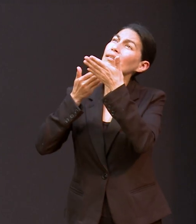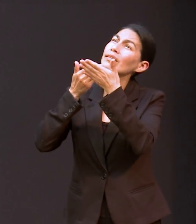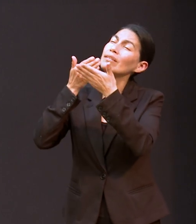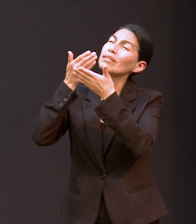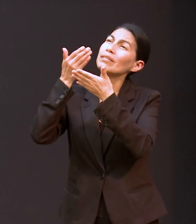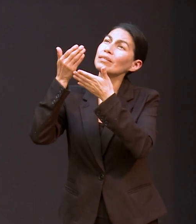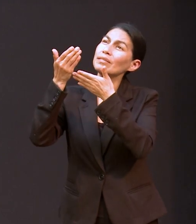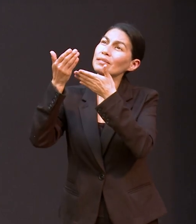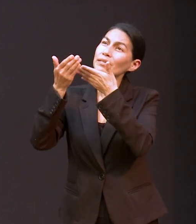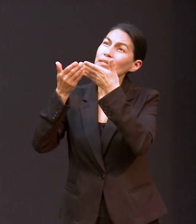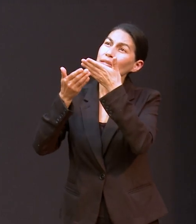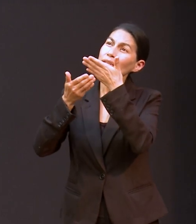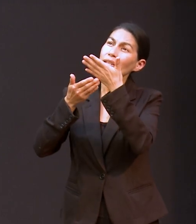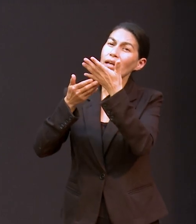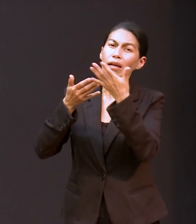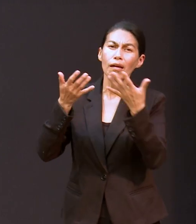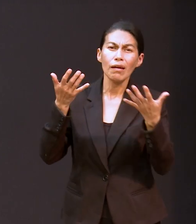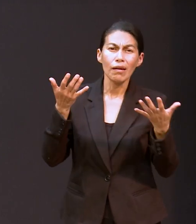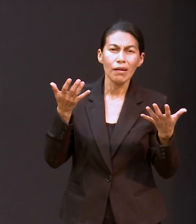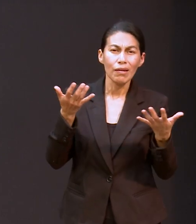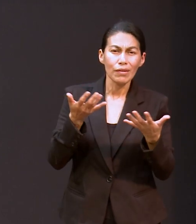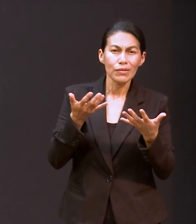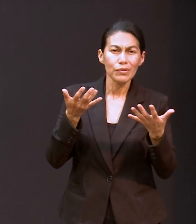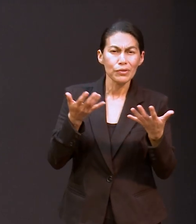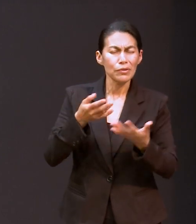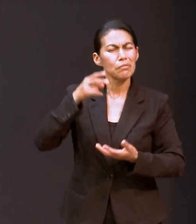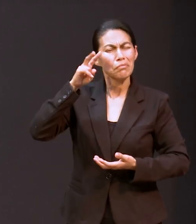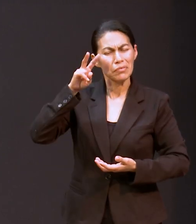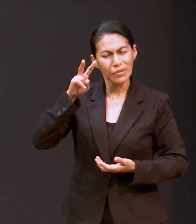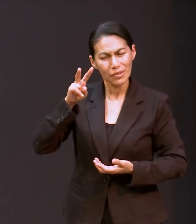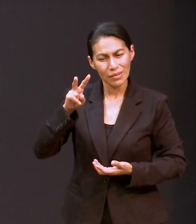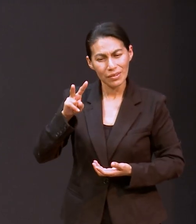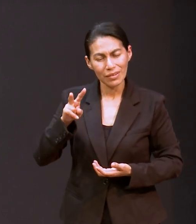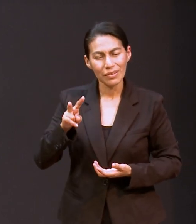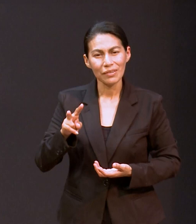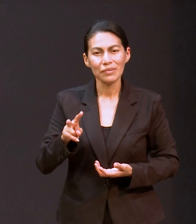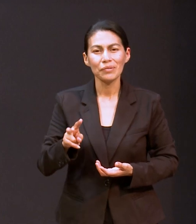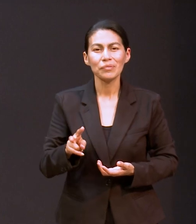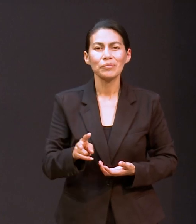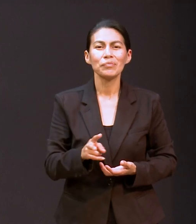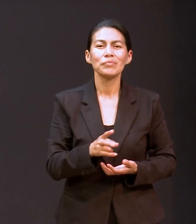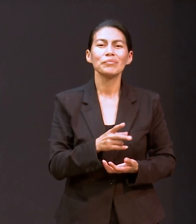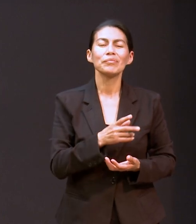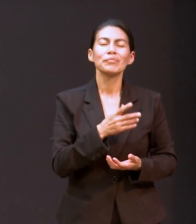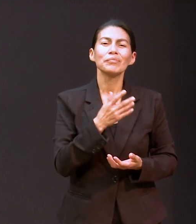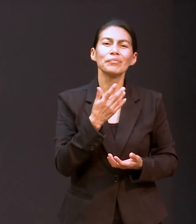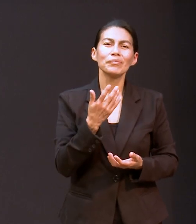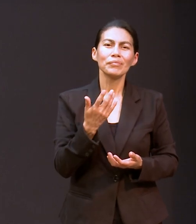sirven a Dios en ellos siempre en verdad